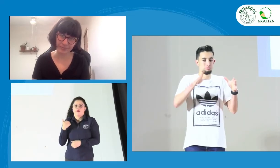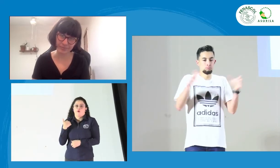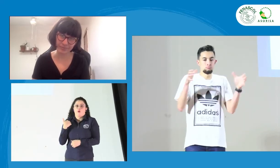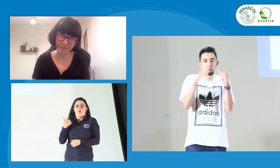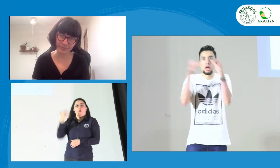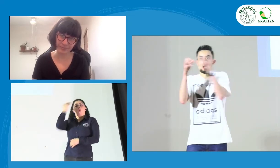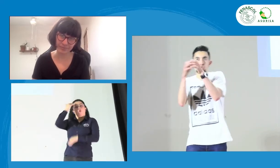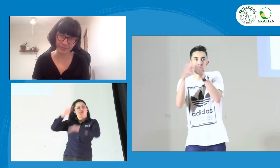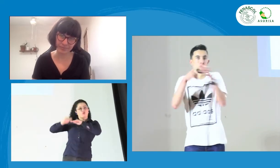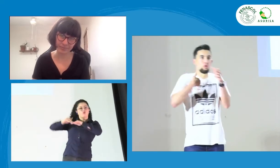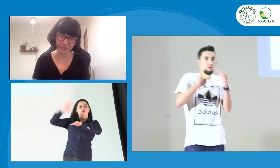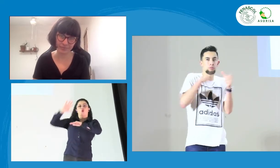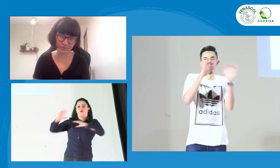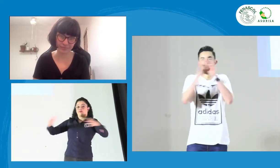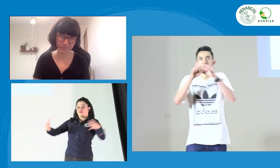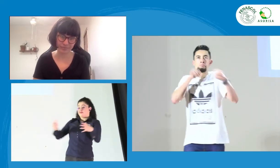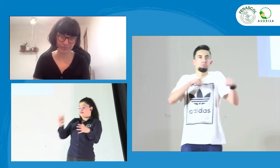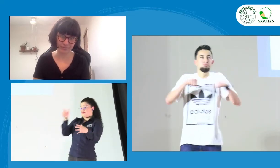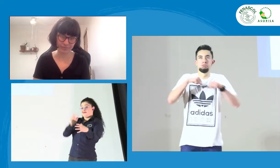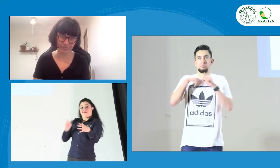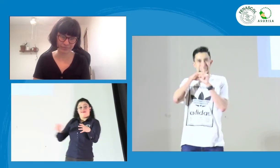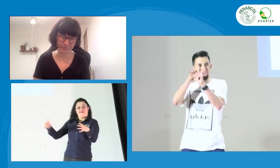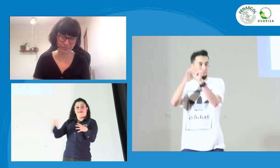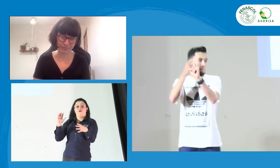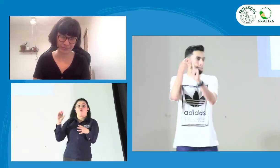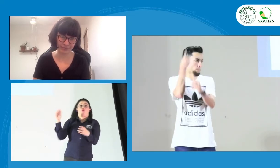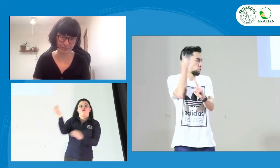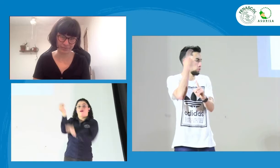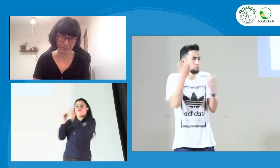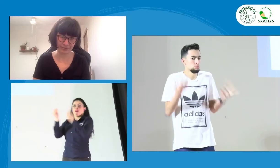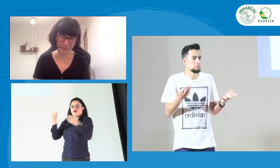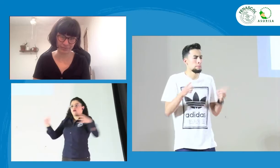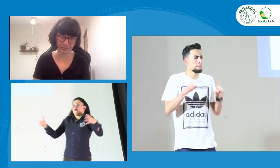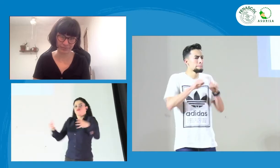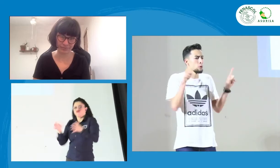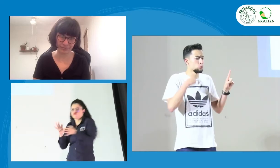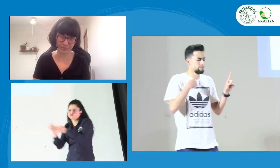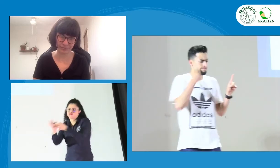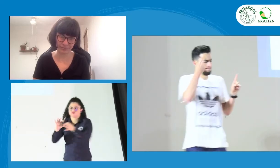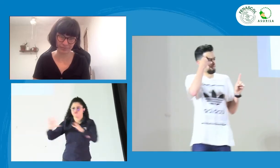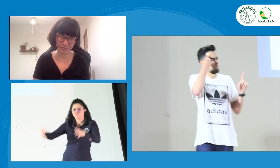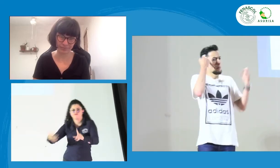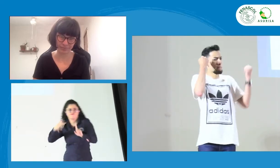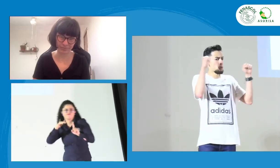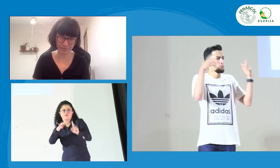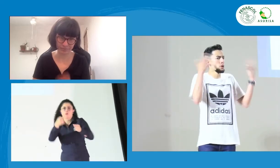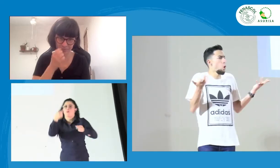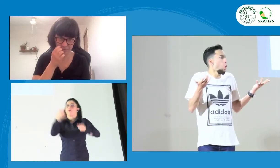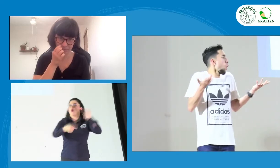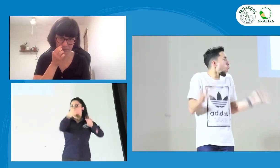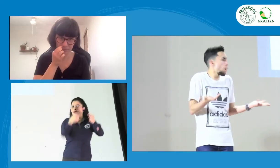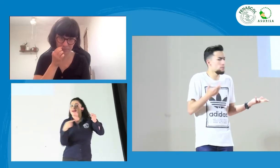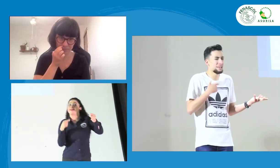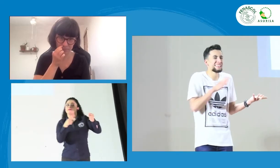El grupo de jóvenes de las asociaciones, pues, está unido a las asociaciones y, pues, tiene incidencia política. Pero hay una